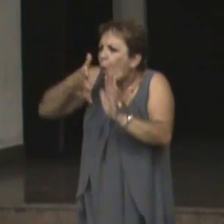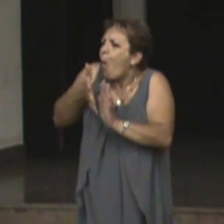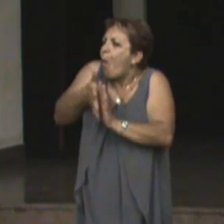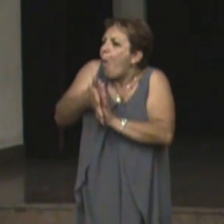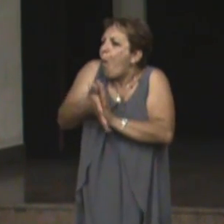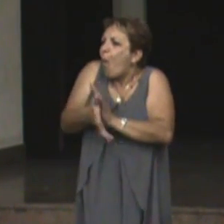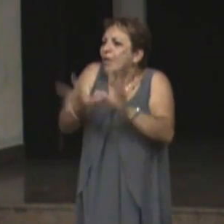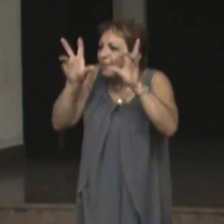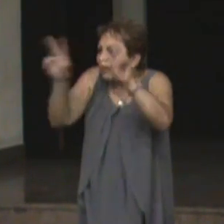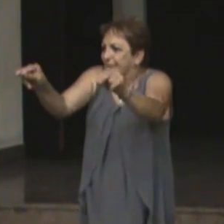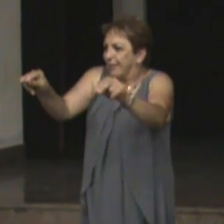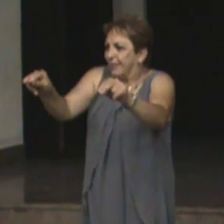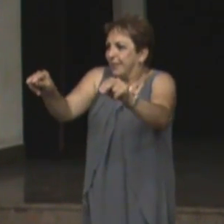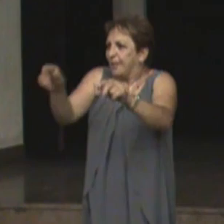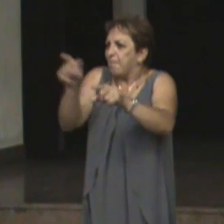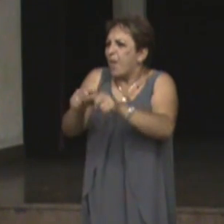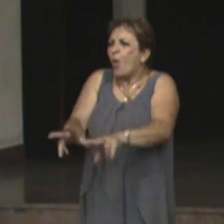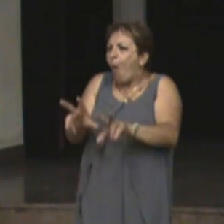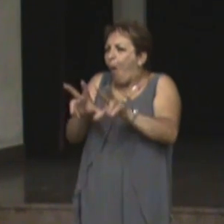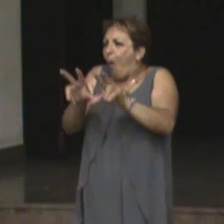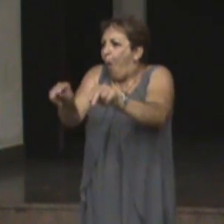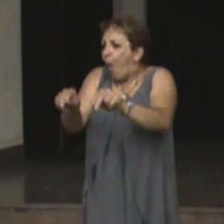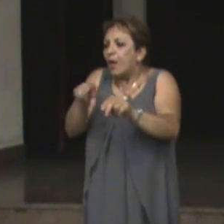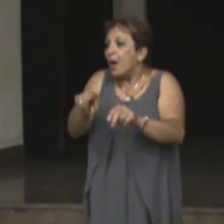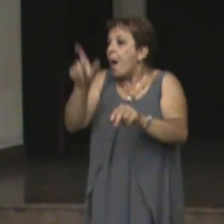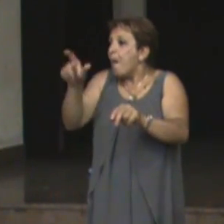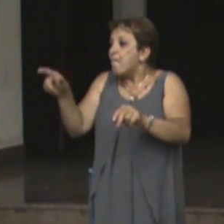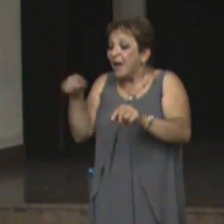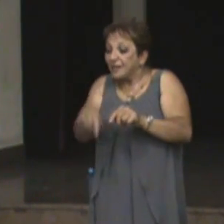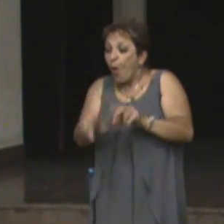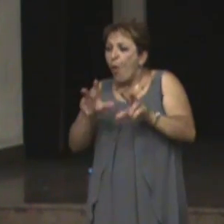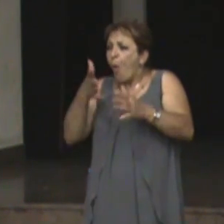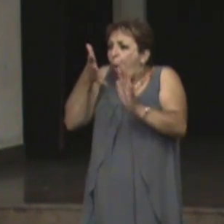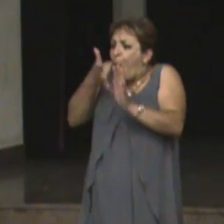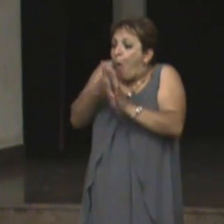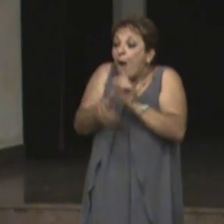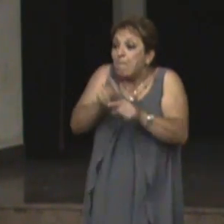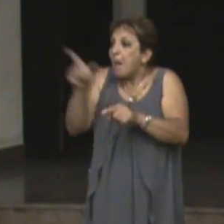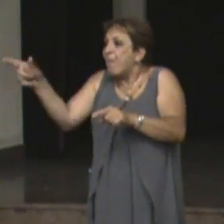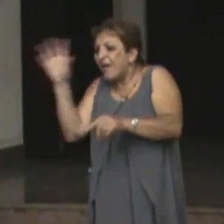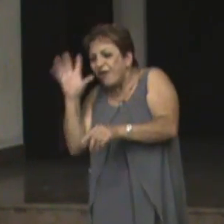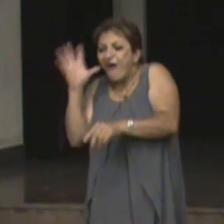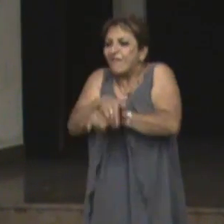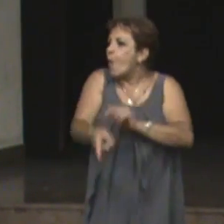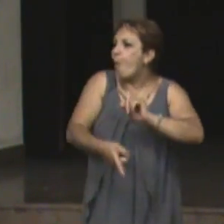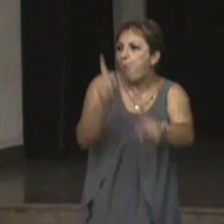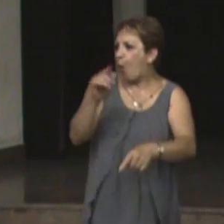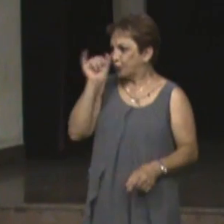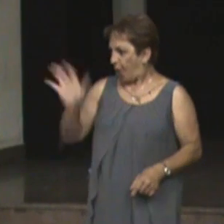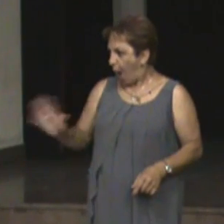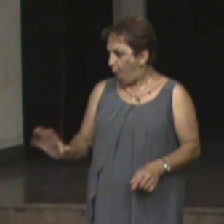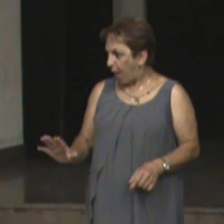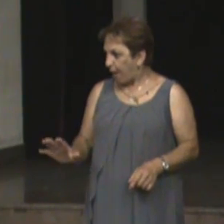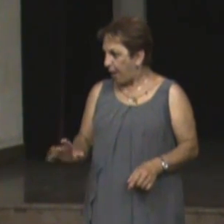ինչքան է, որ մարդիկ ու զրան ձևով փոխեն, բուն պատկանը երբեք չկարողանան փոխել։ Մյուս